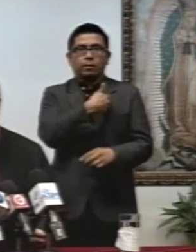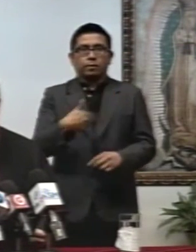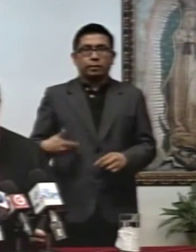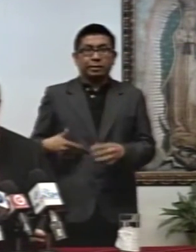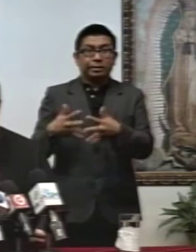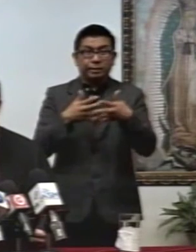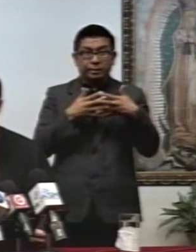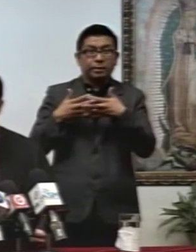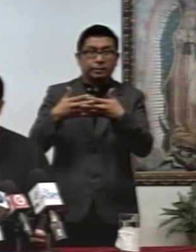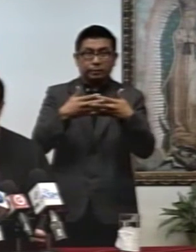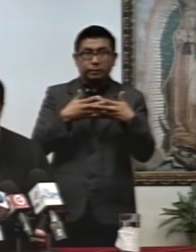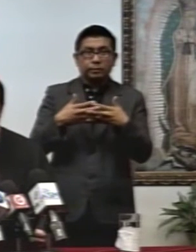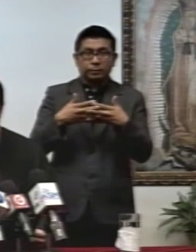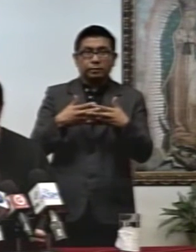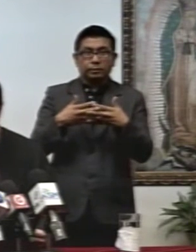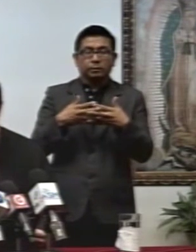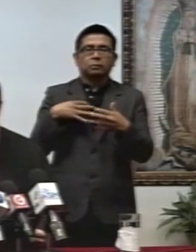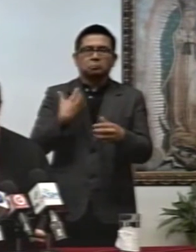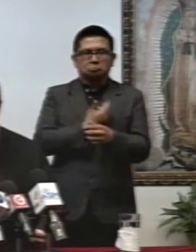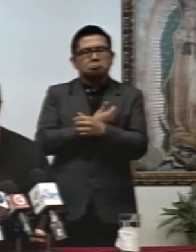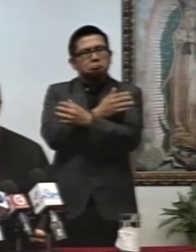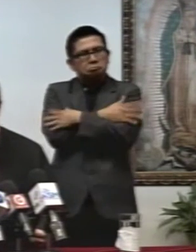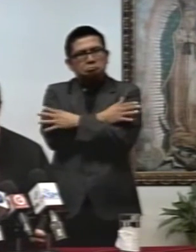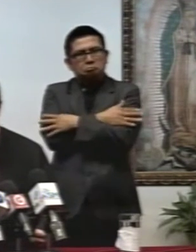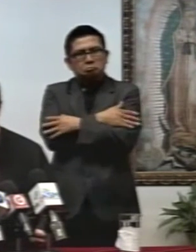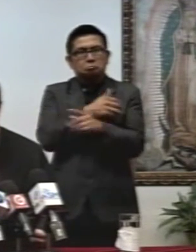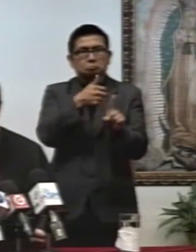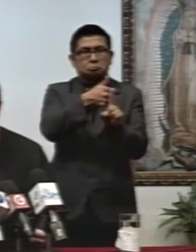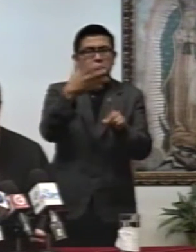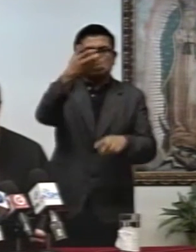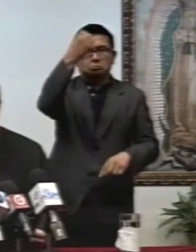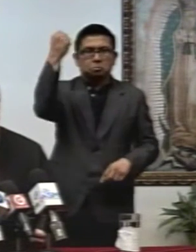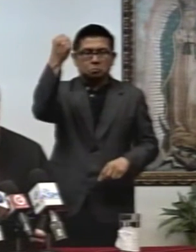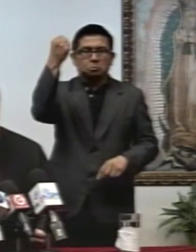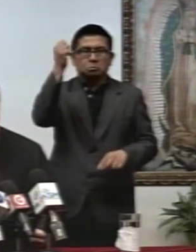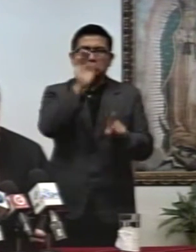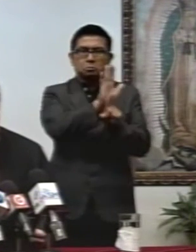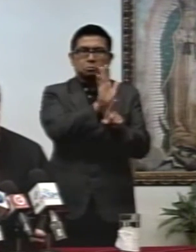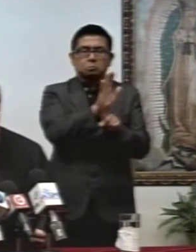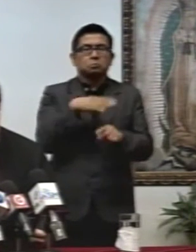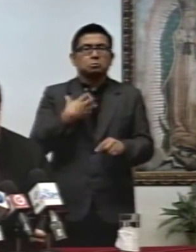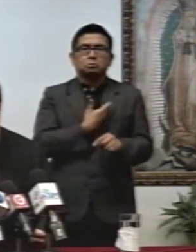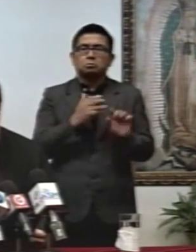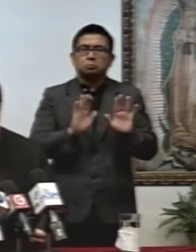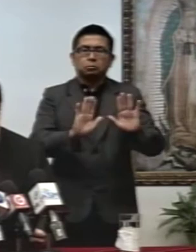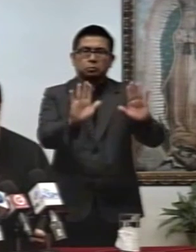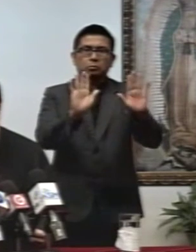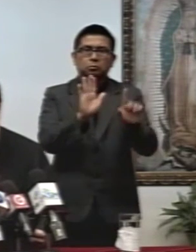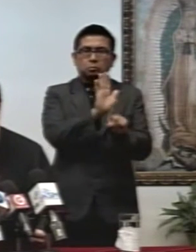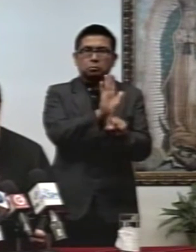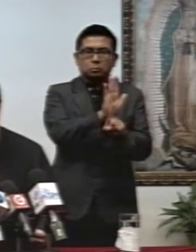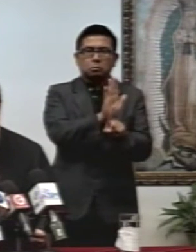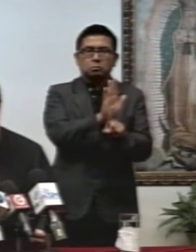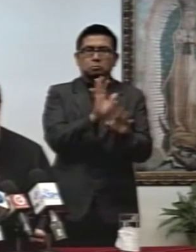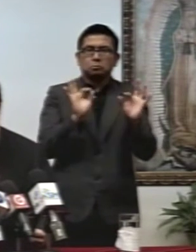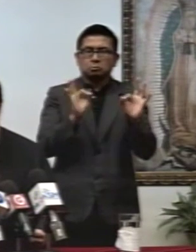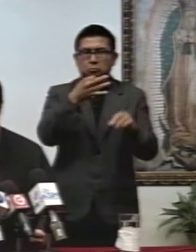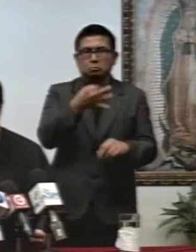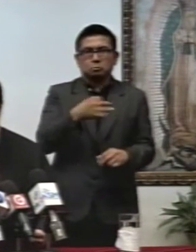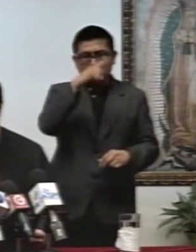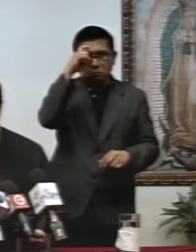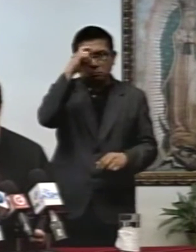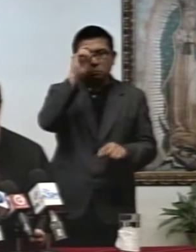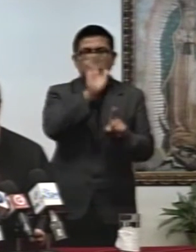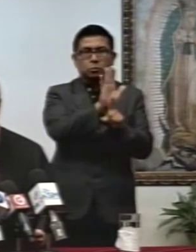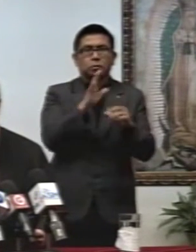Unidos. Le felicitamos por su triunfo y le deseamos éxito en el ejercicio de